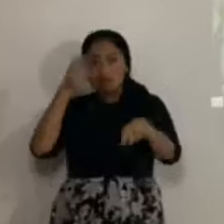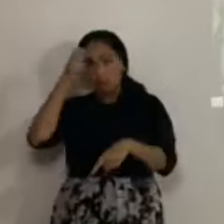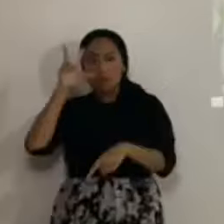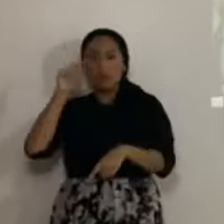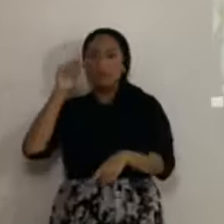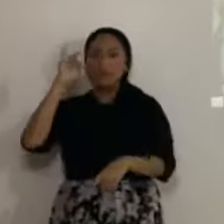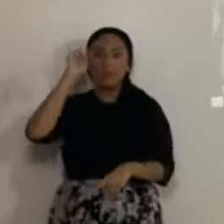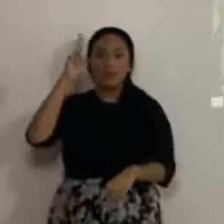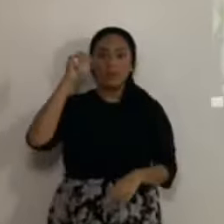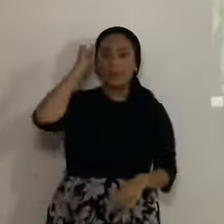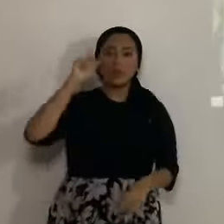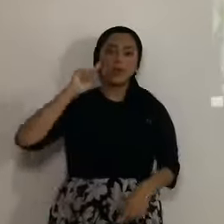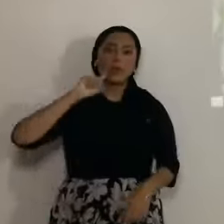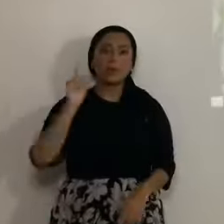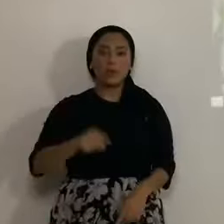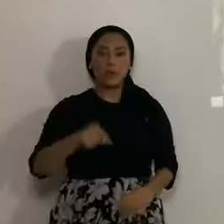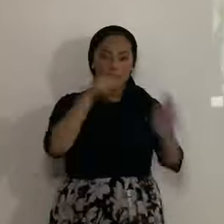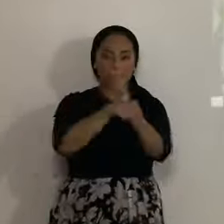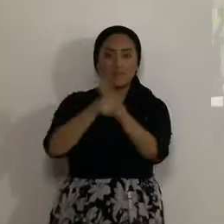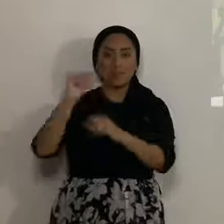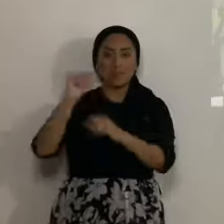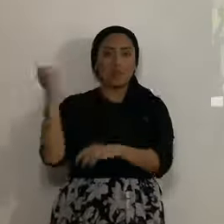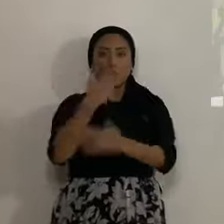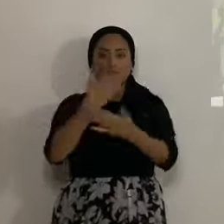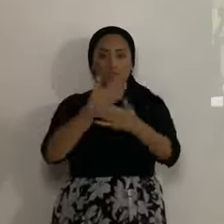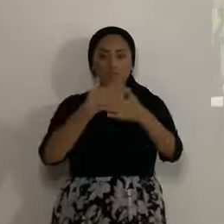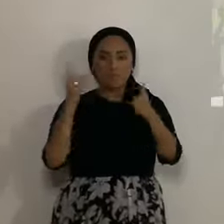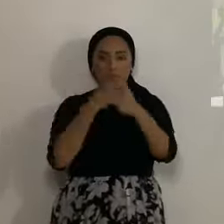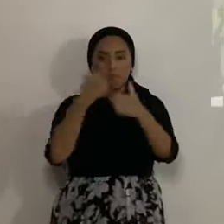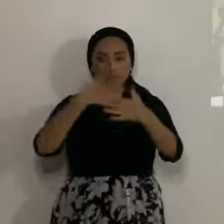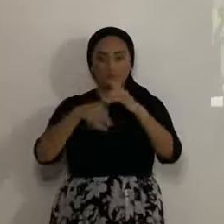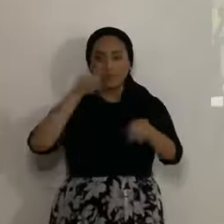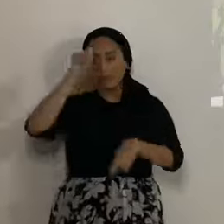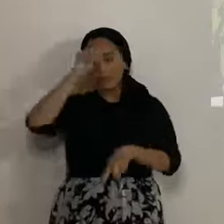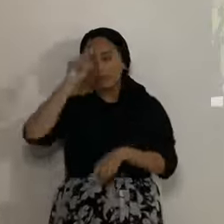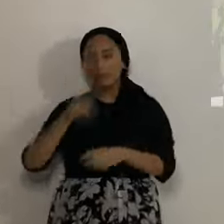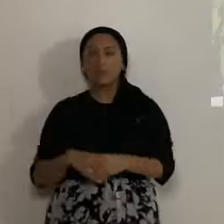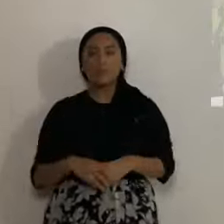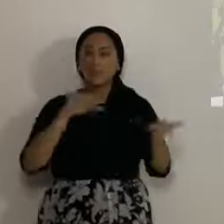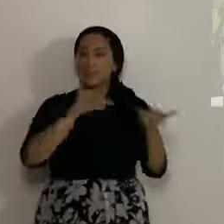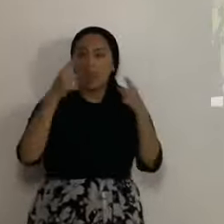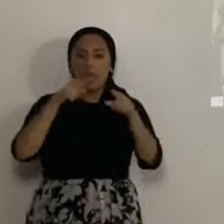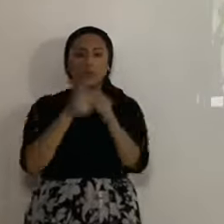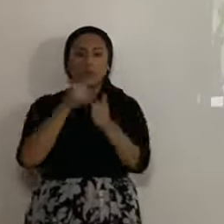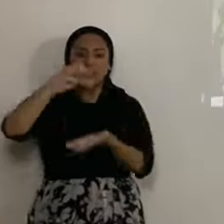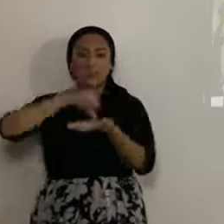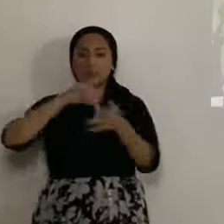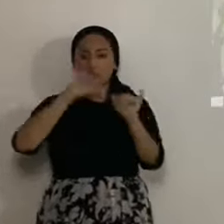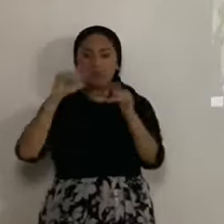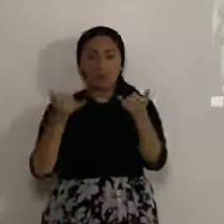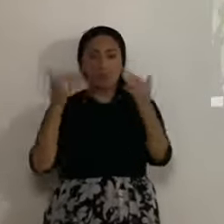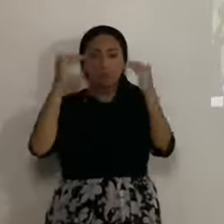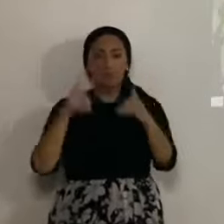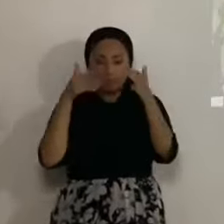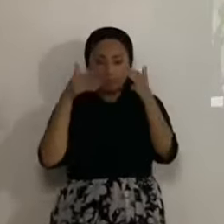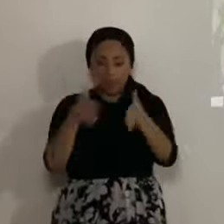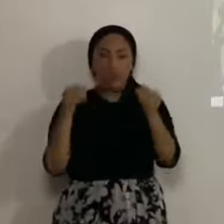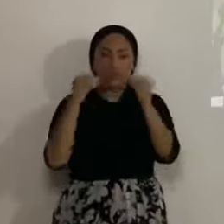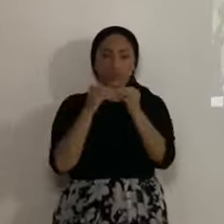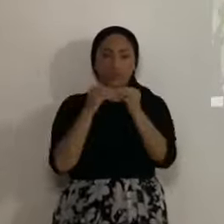enviado por Yahweh mismo. Un ángel, un malaje, como sucedió con los asilios, pero ahorita voy a seguir